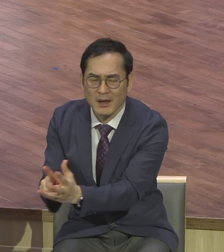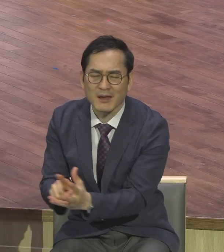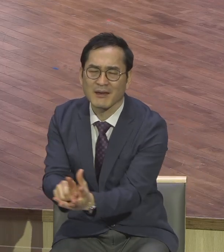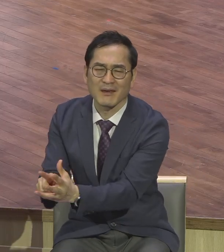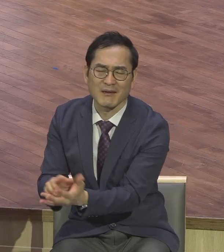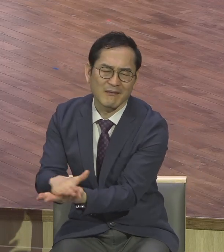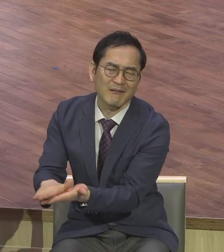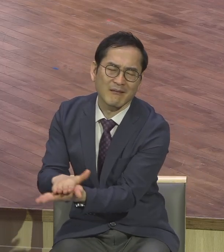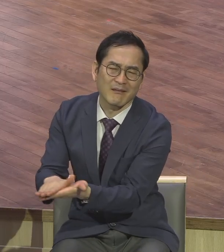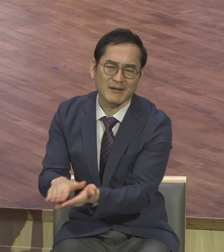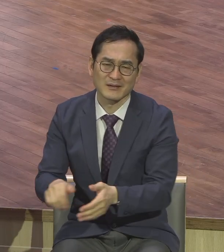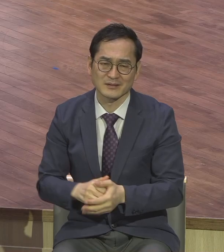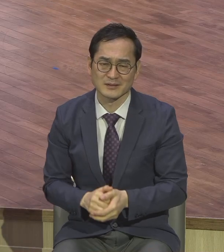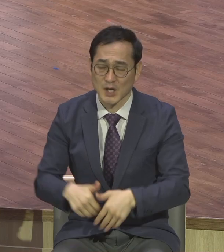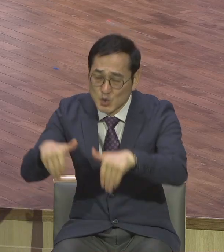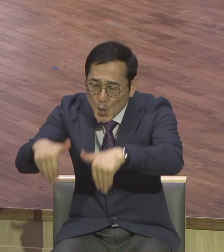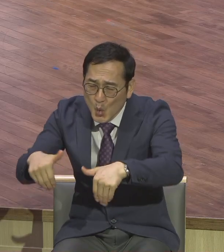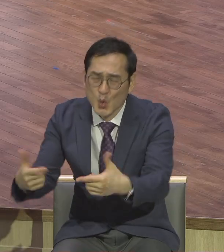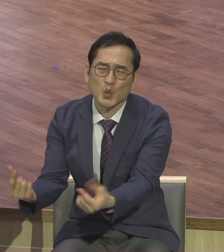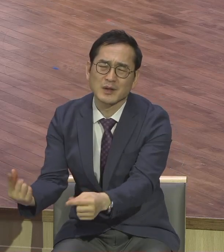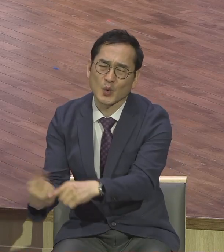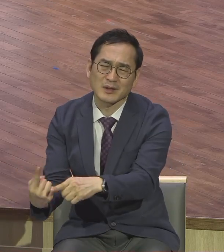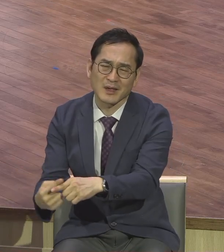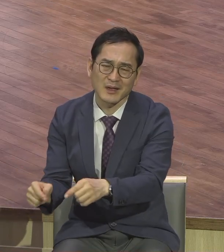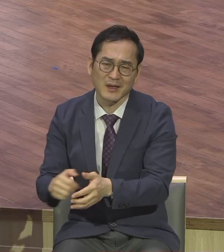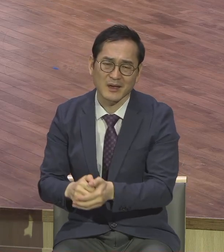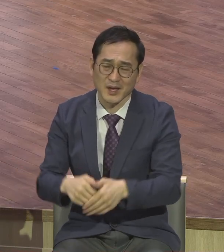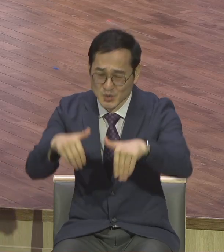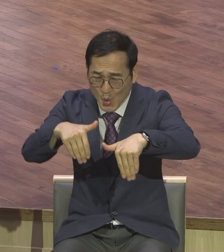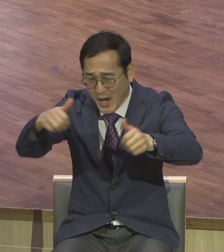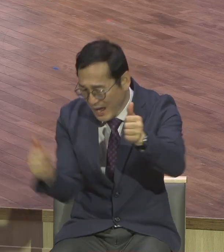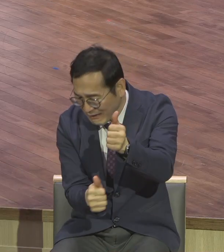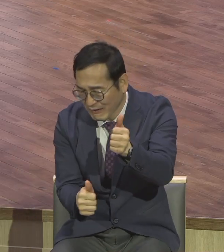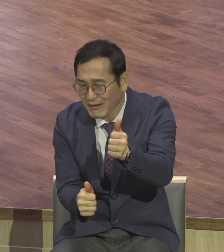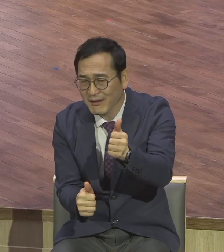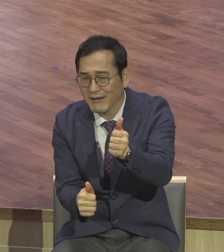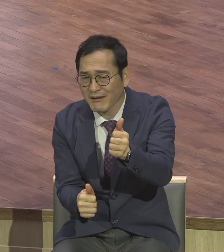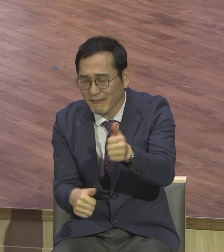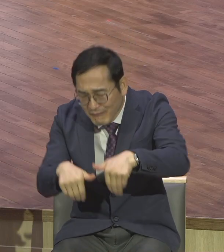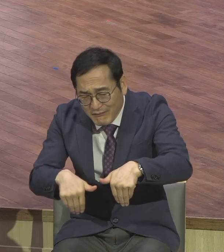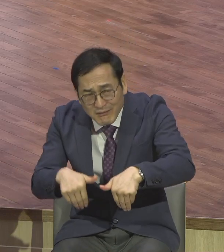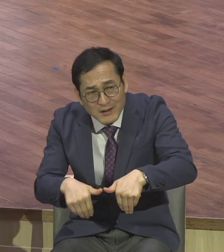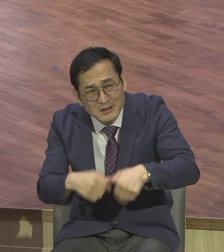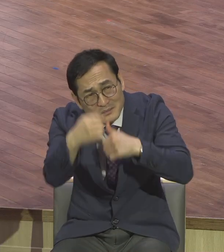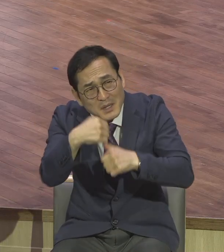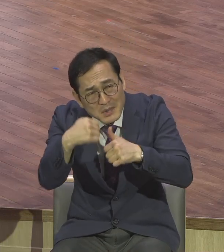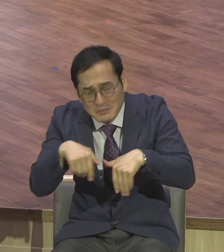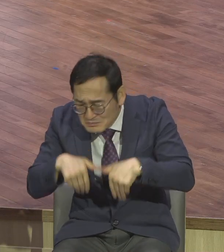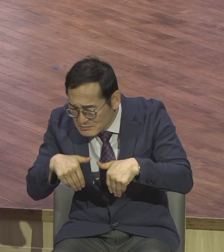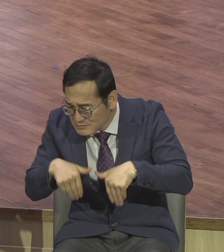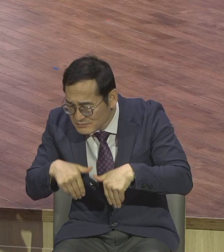아무것도 모르니까 종처럼, 심지어 종의 밑에서 그렇게 자라도록